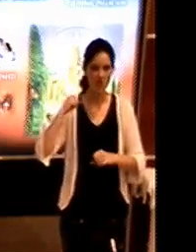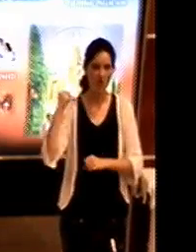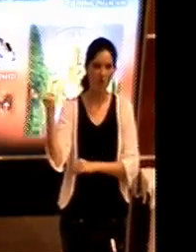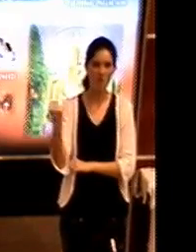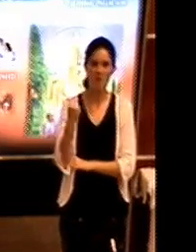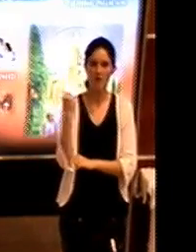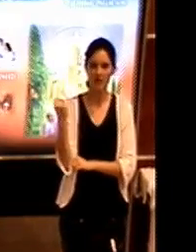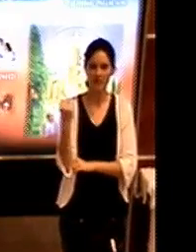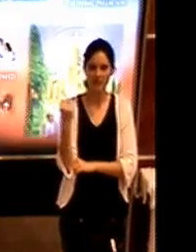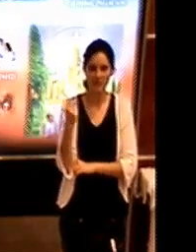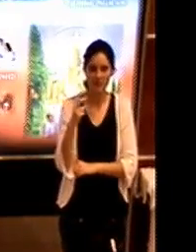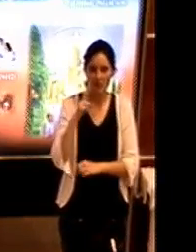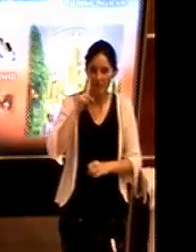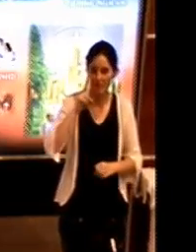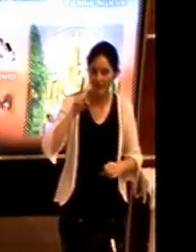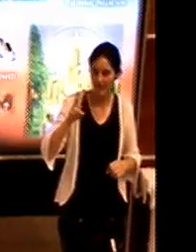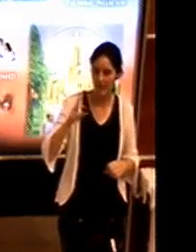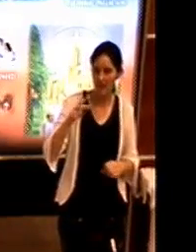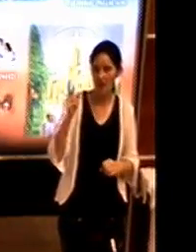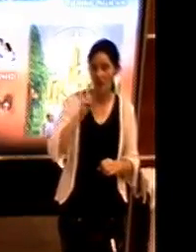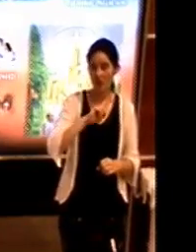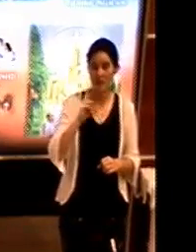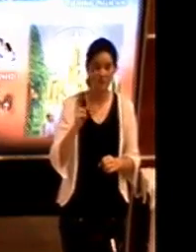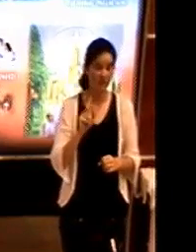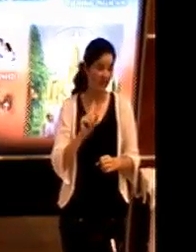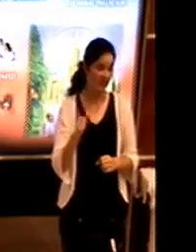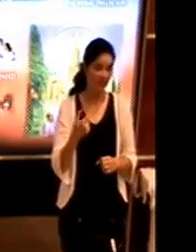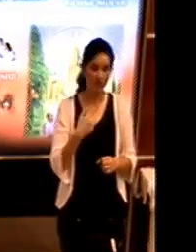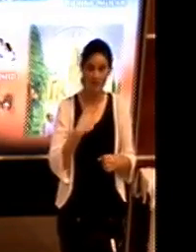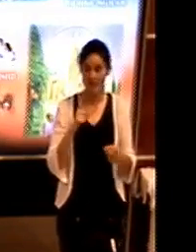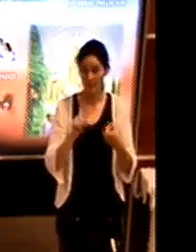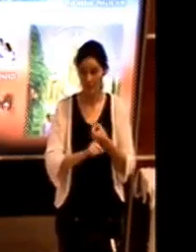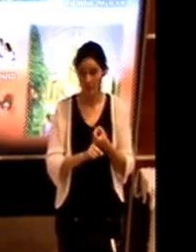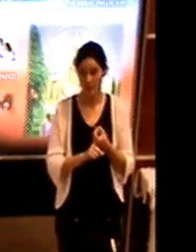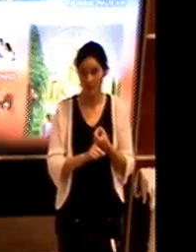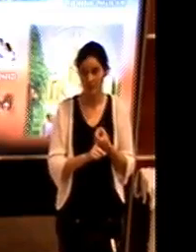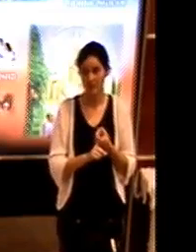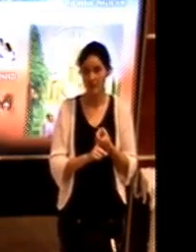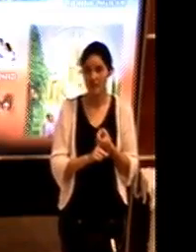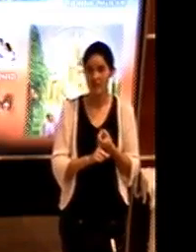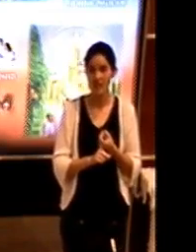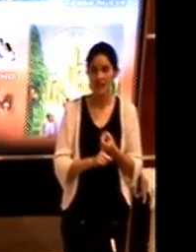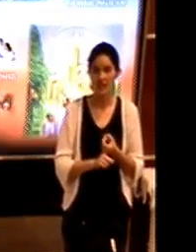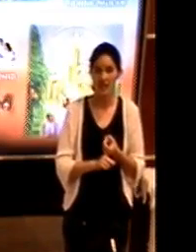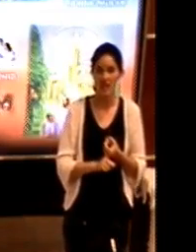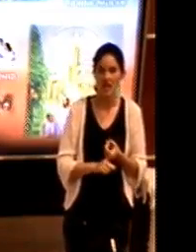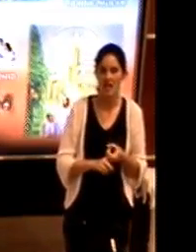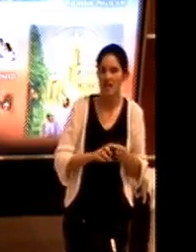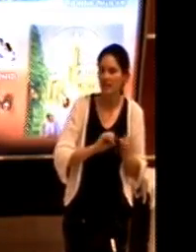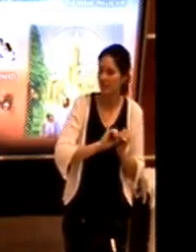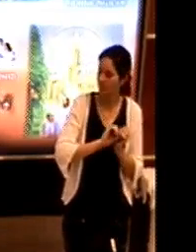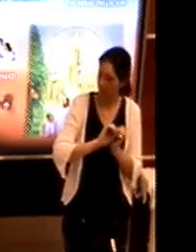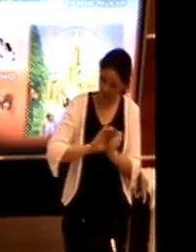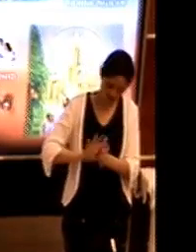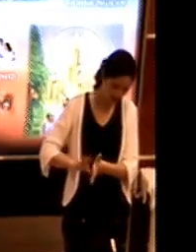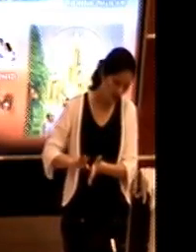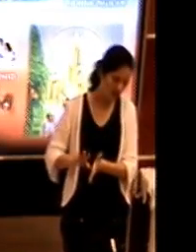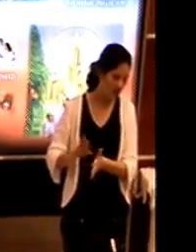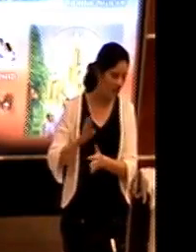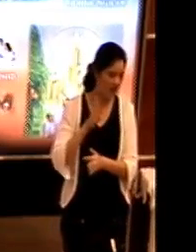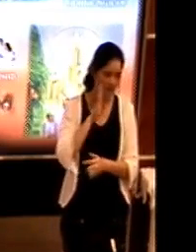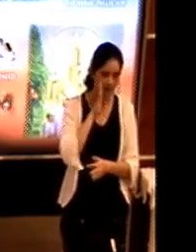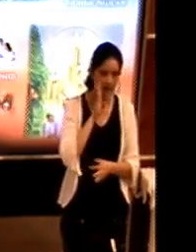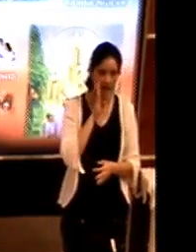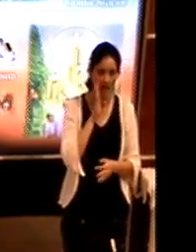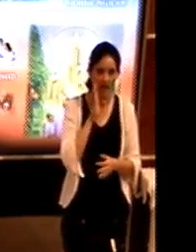otra mujer que no me pertenece. Yo debo soltar lo que es el pecado y aferrarme ahora de la gracia, hermanos, el don